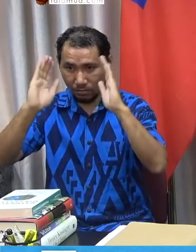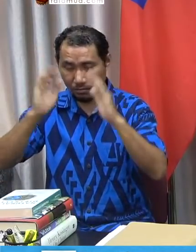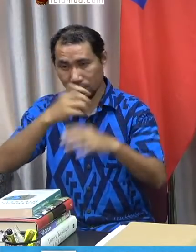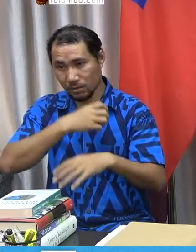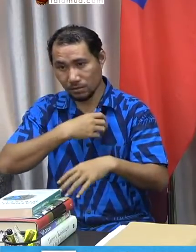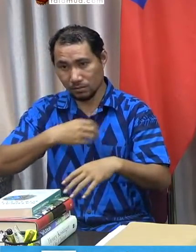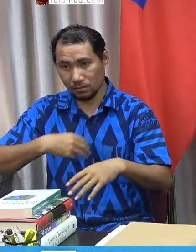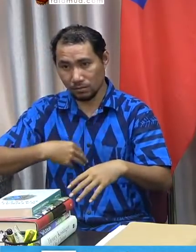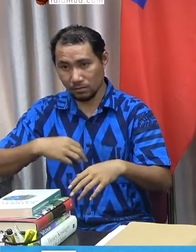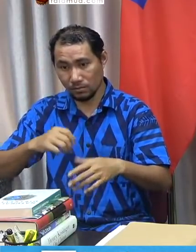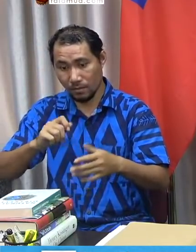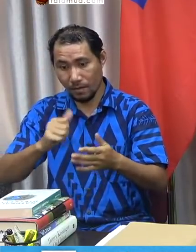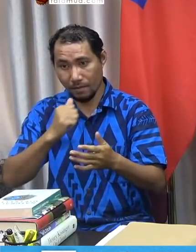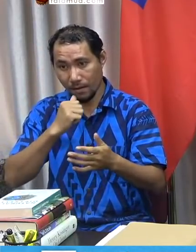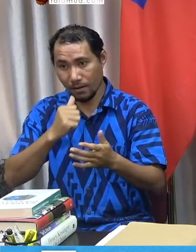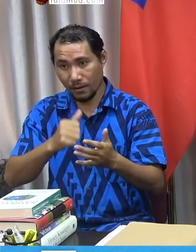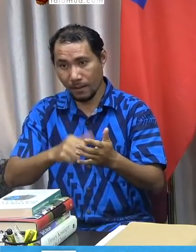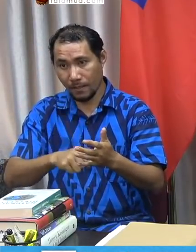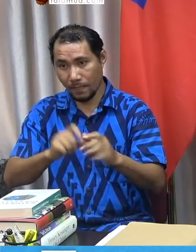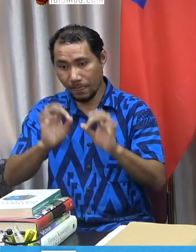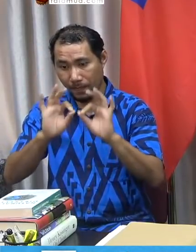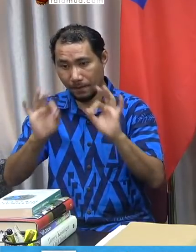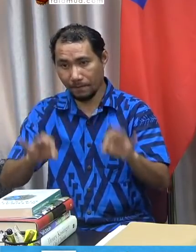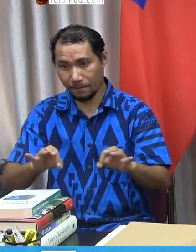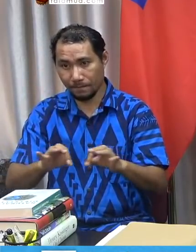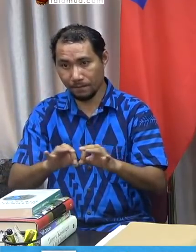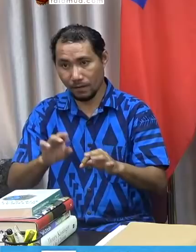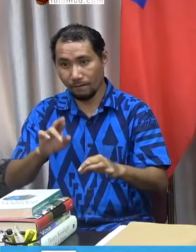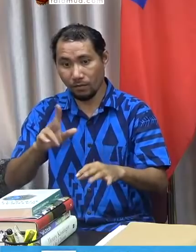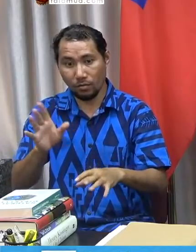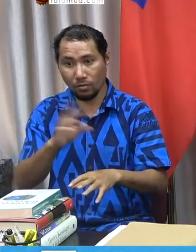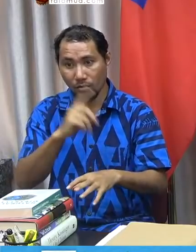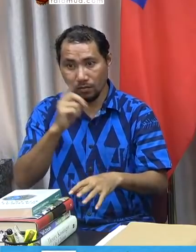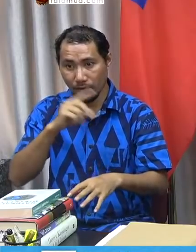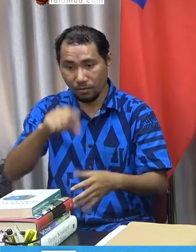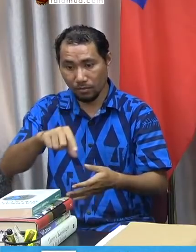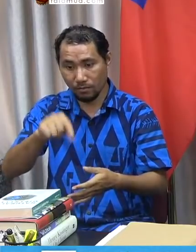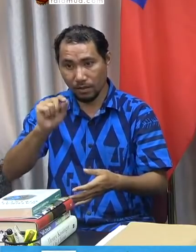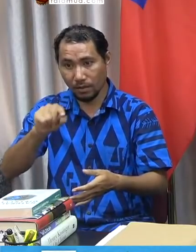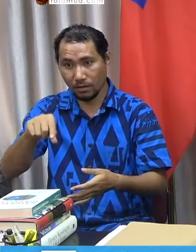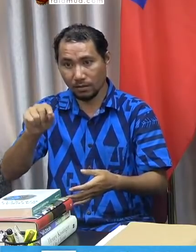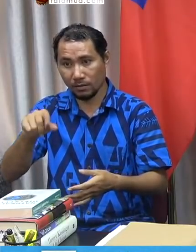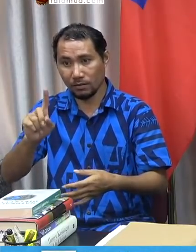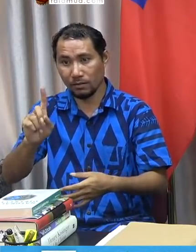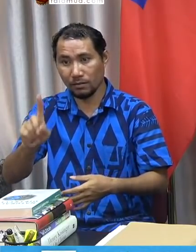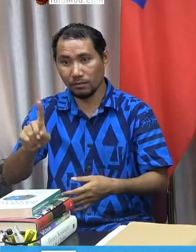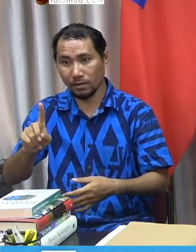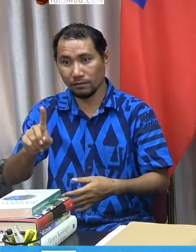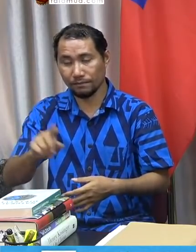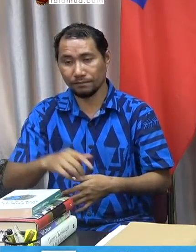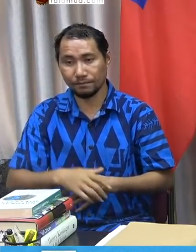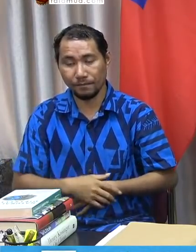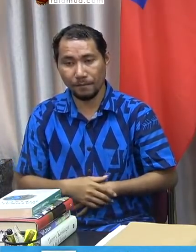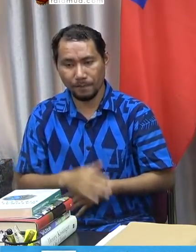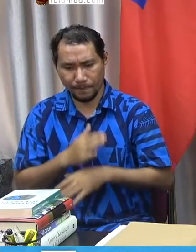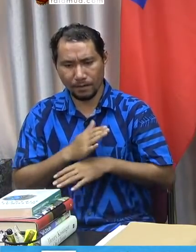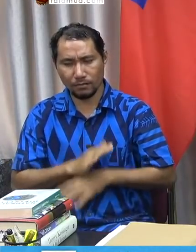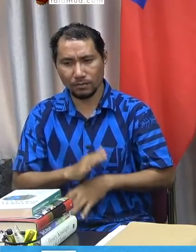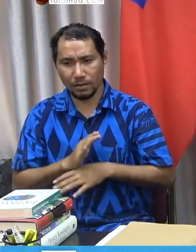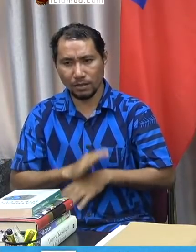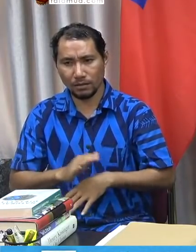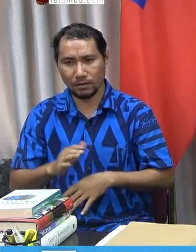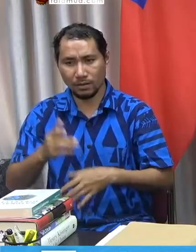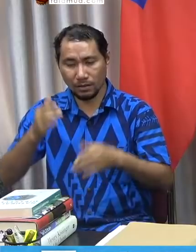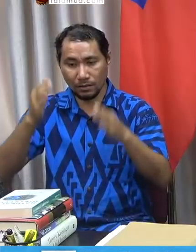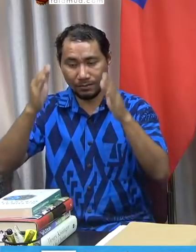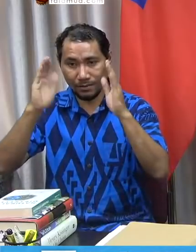whiriwhiria. Ia ai peitai ua longo sa ia le whinangalo o le au o le malo i le whautuanga